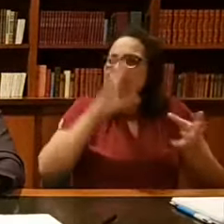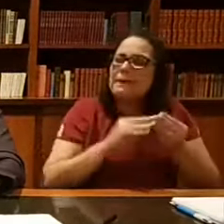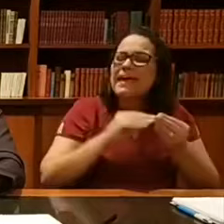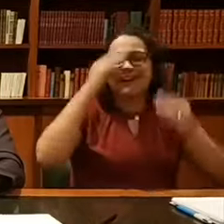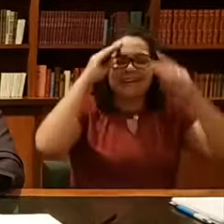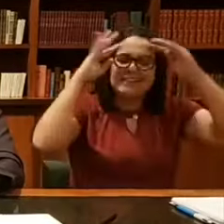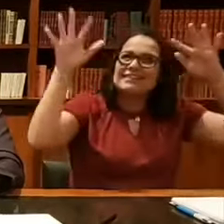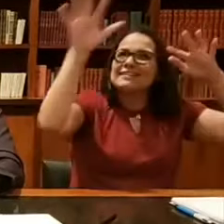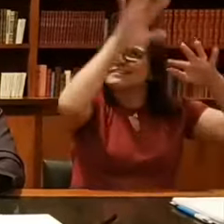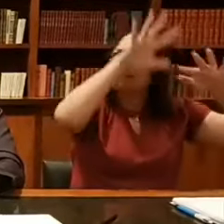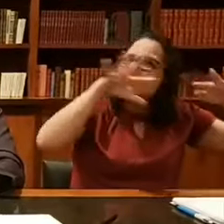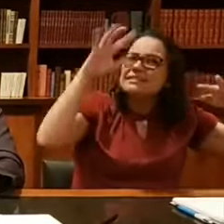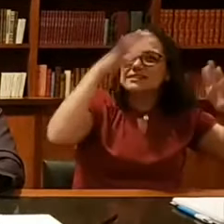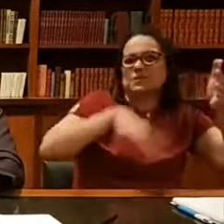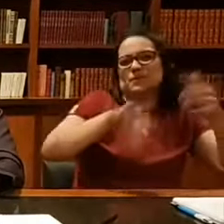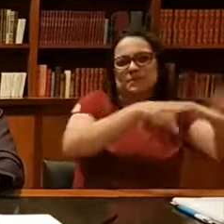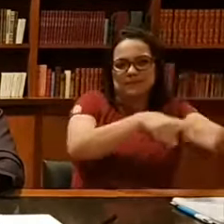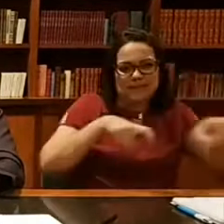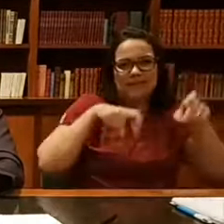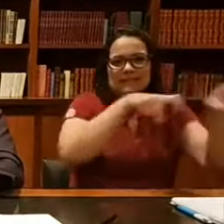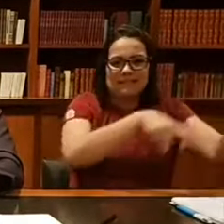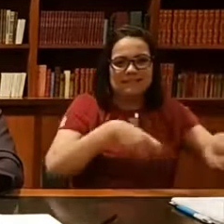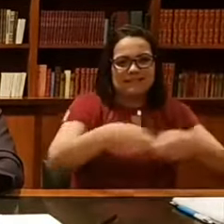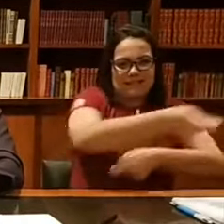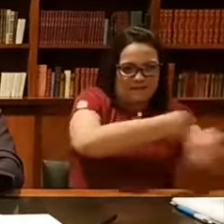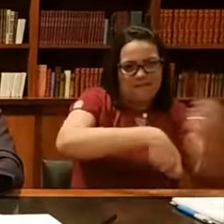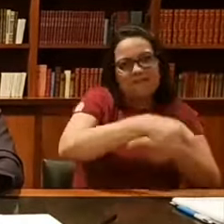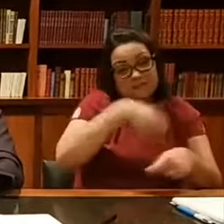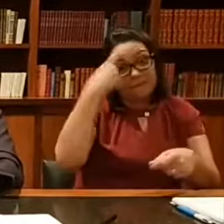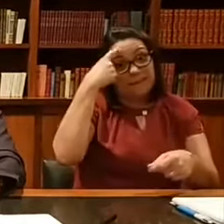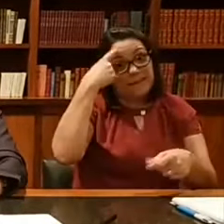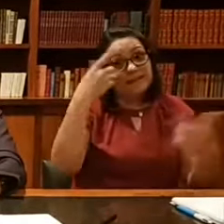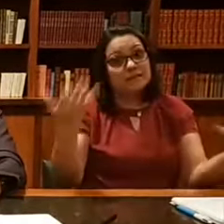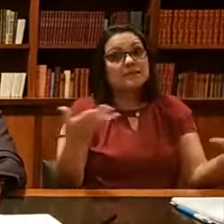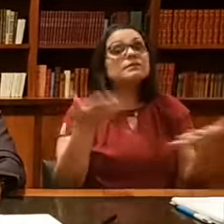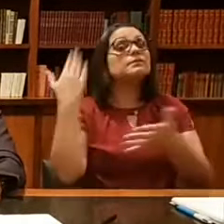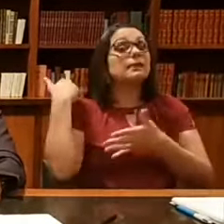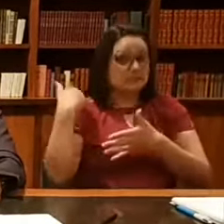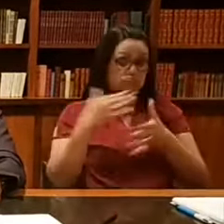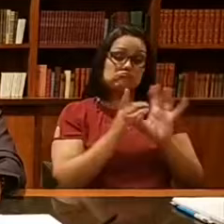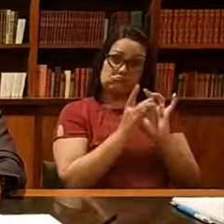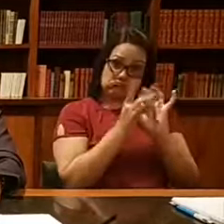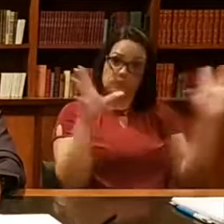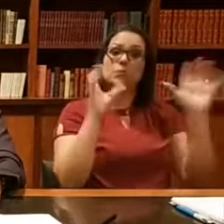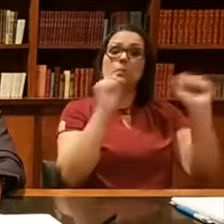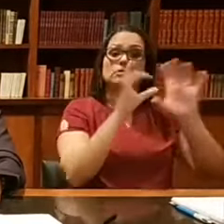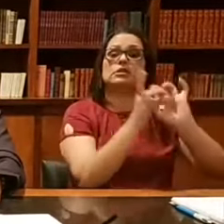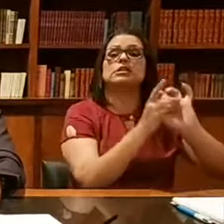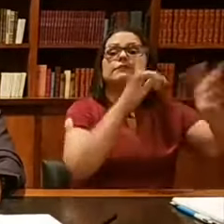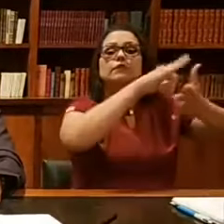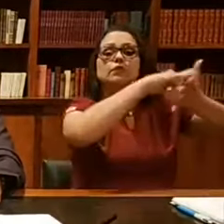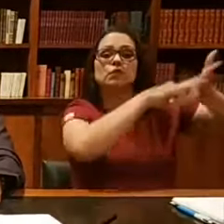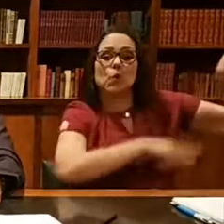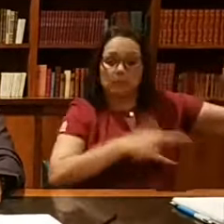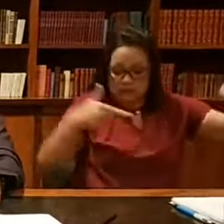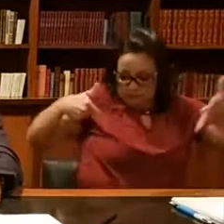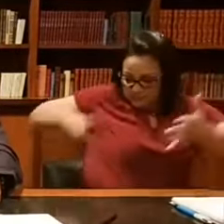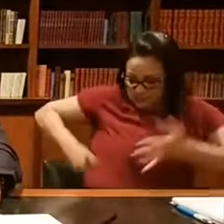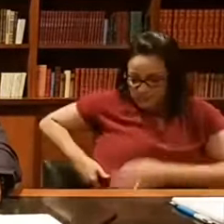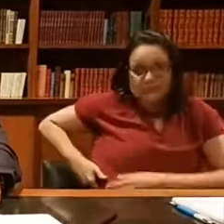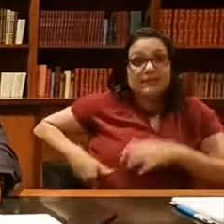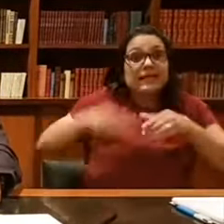ideia do agronegócio, do homem do campo. Então era permitido a posse para o proprietário rural apenas dentro da